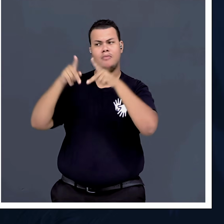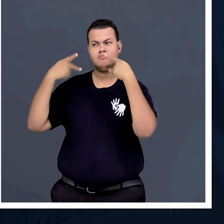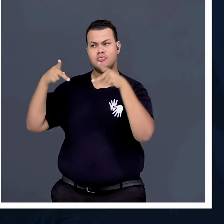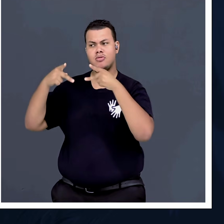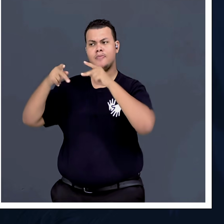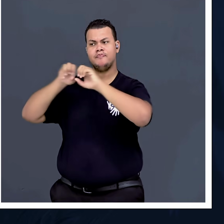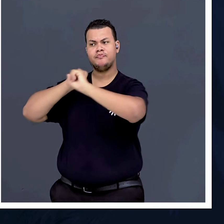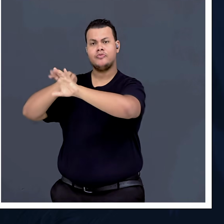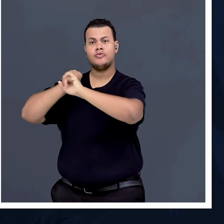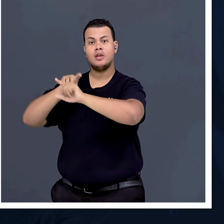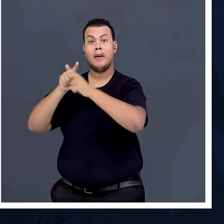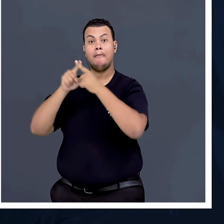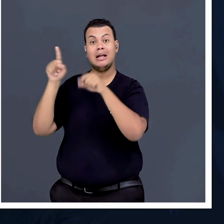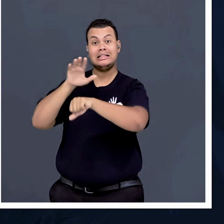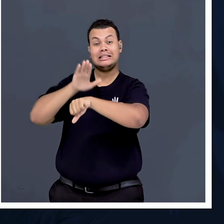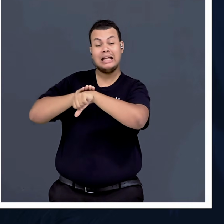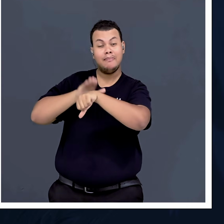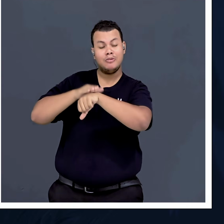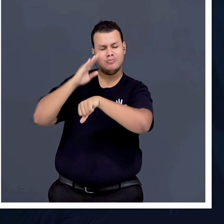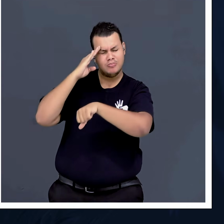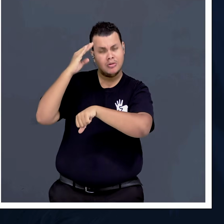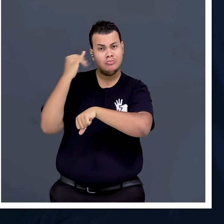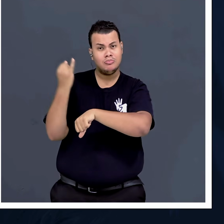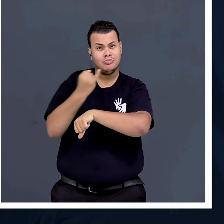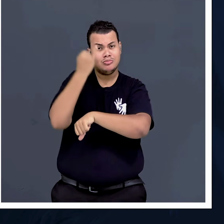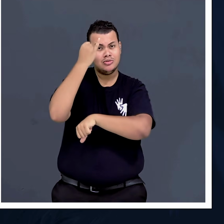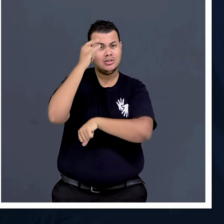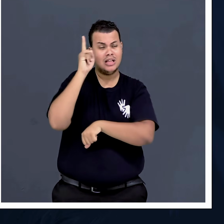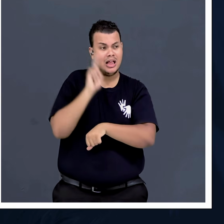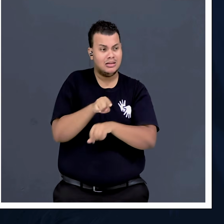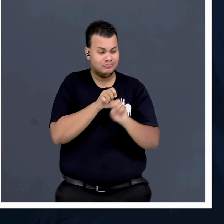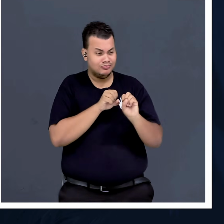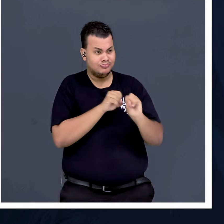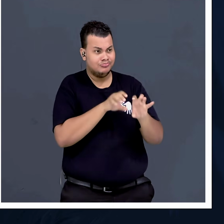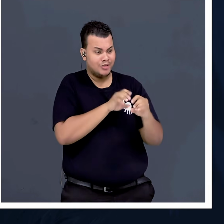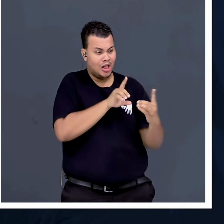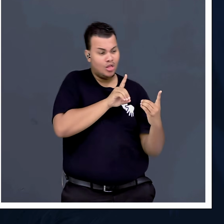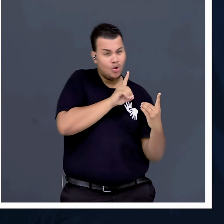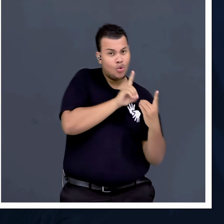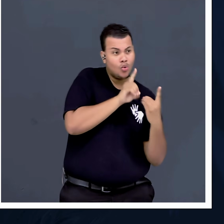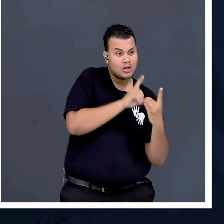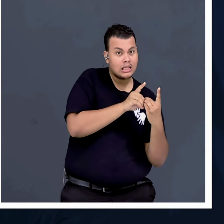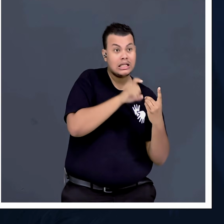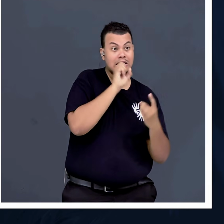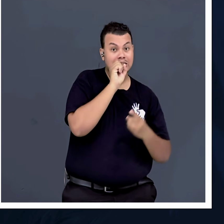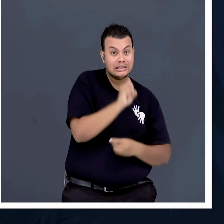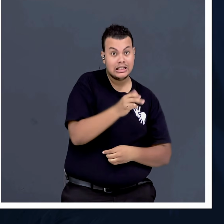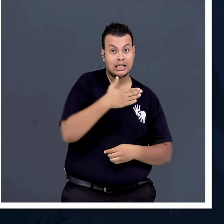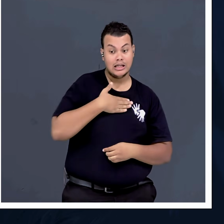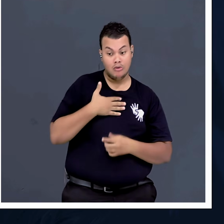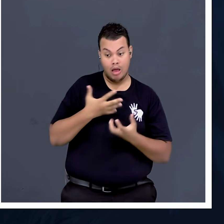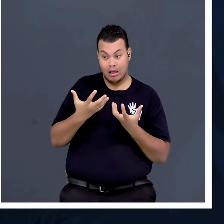a multidão. Mas o seu tempo era investido, o seu discipulado acontecia para aqueles que